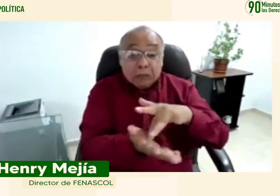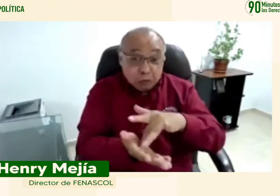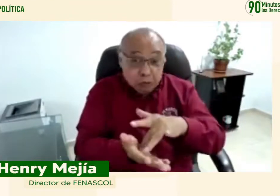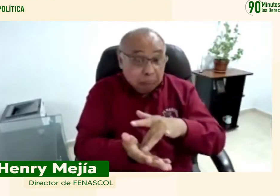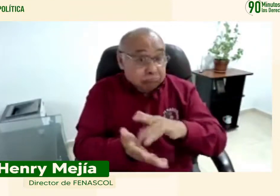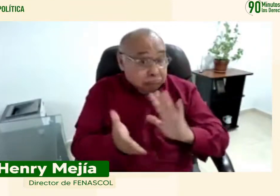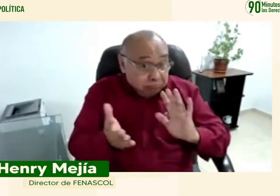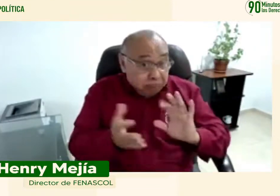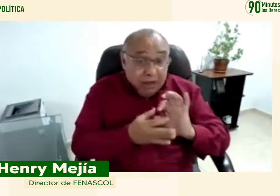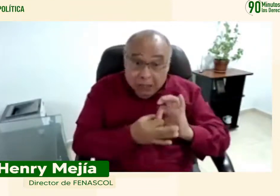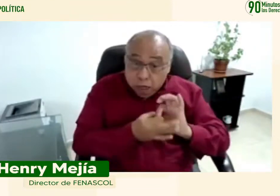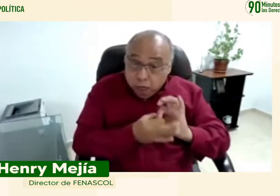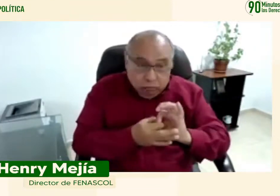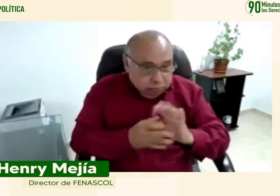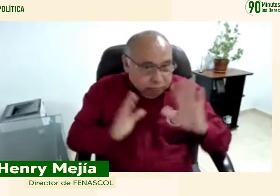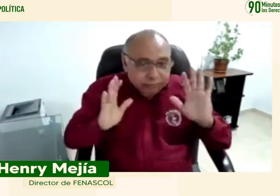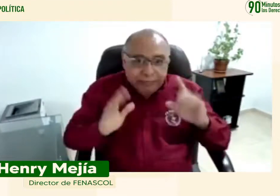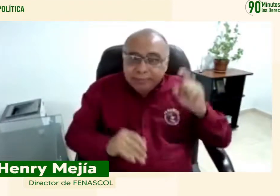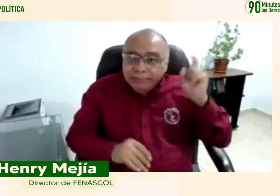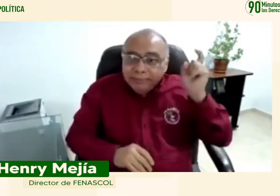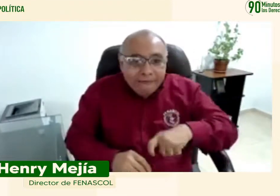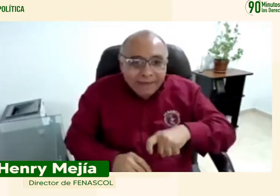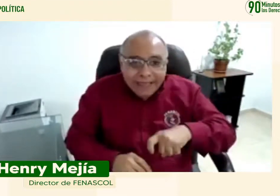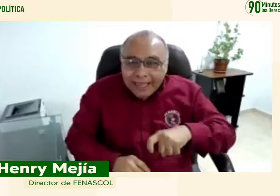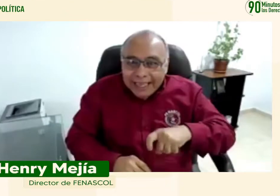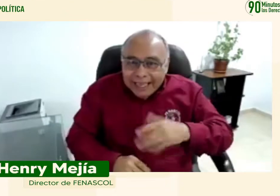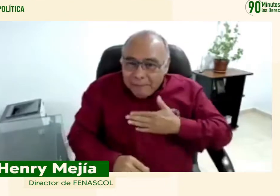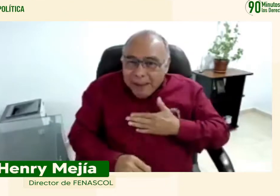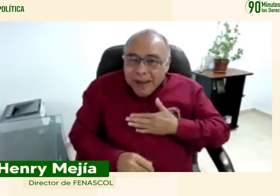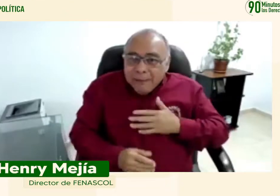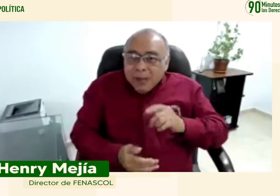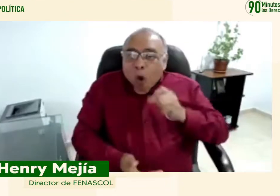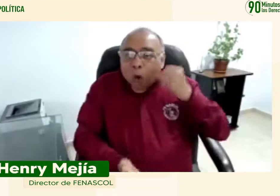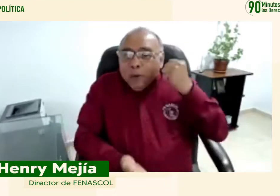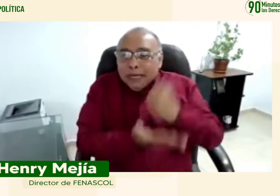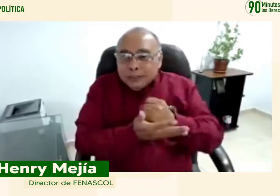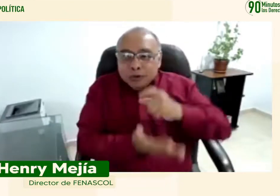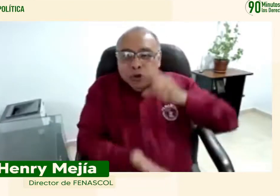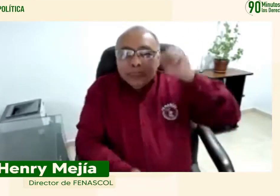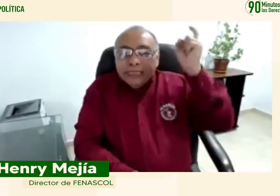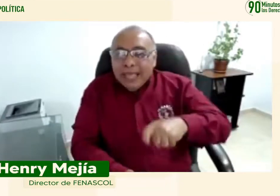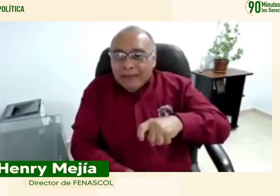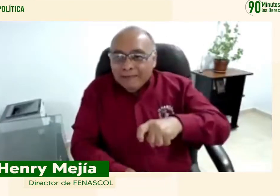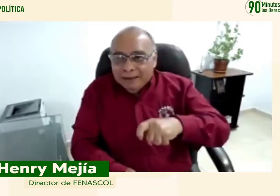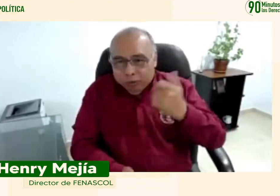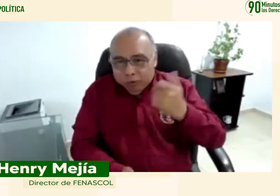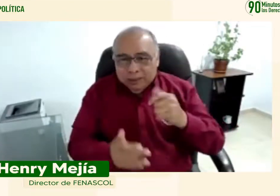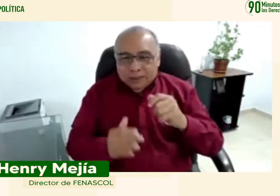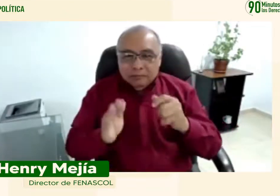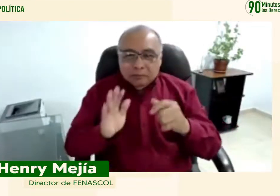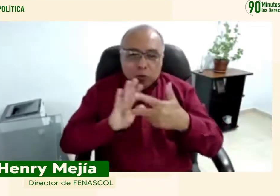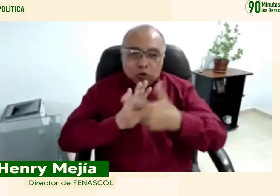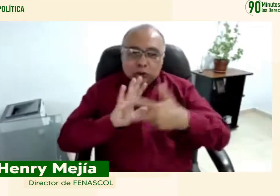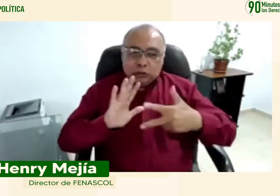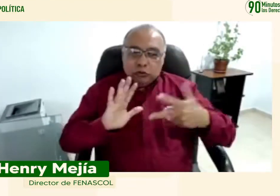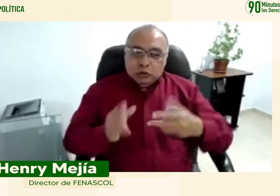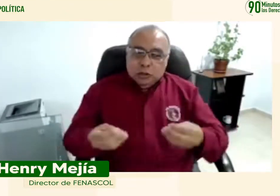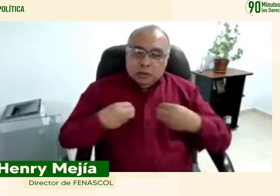hemos tenido una participación política claro que así y debemos hacerlo para mí es obligatorio es necesario